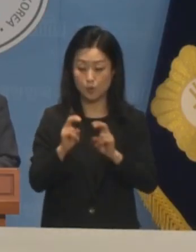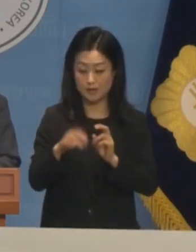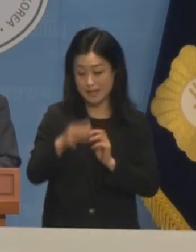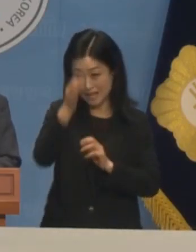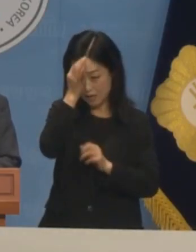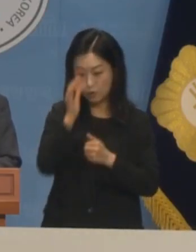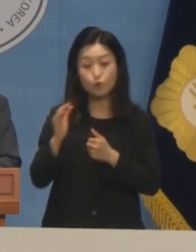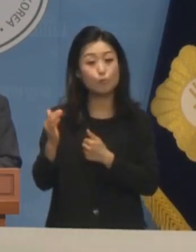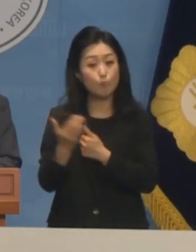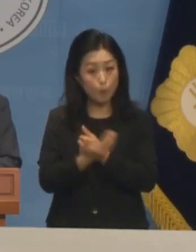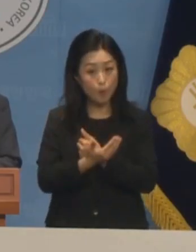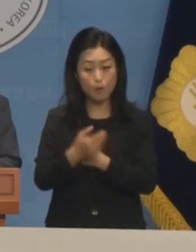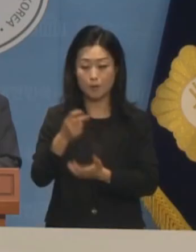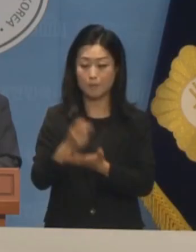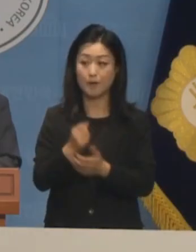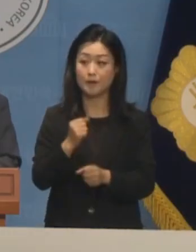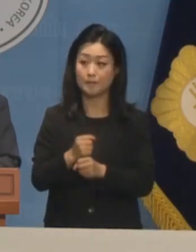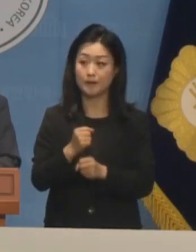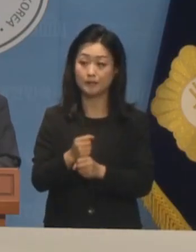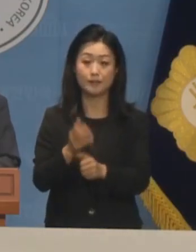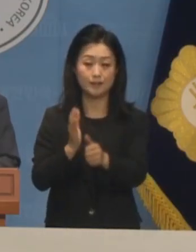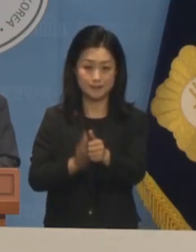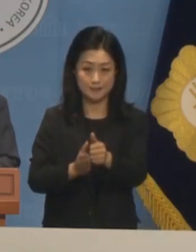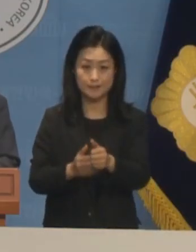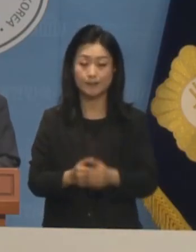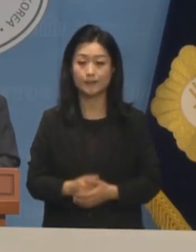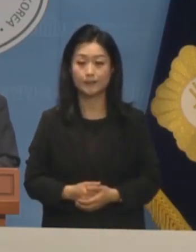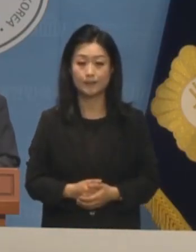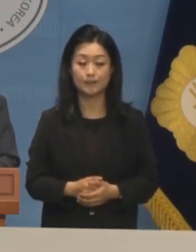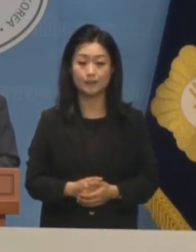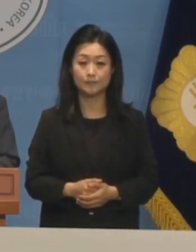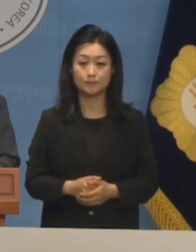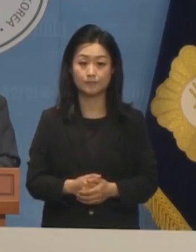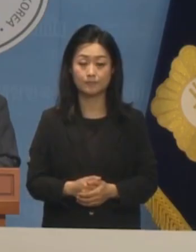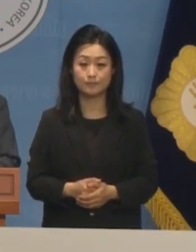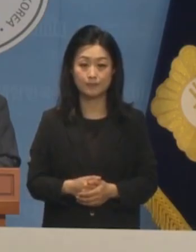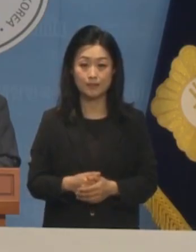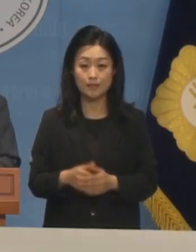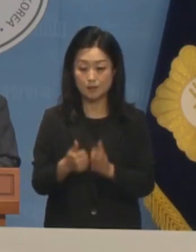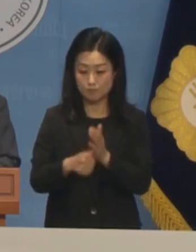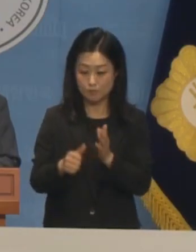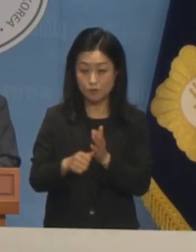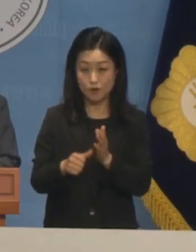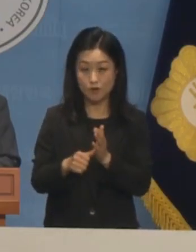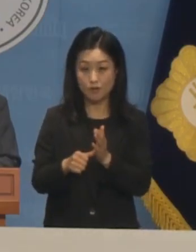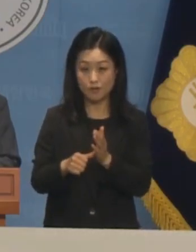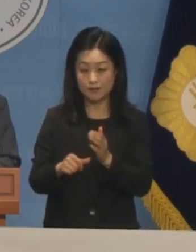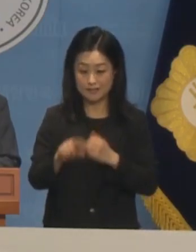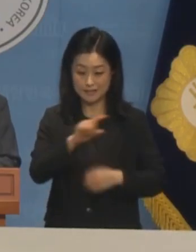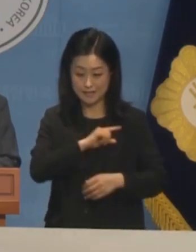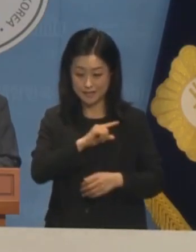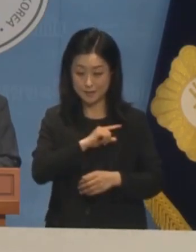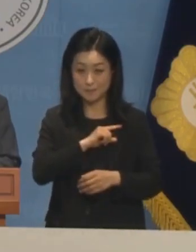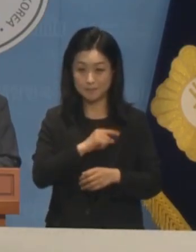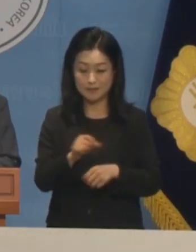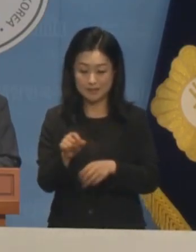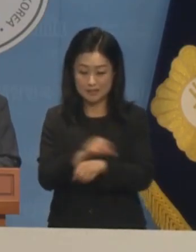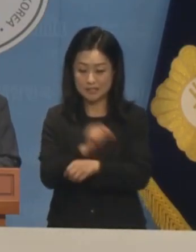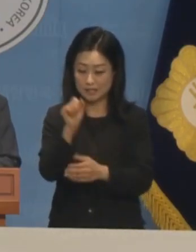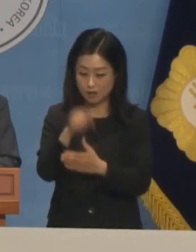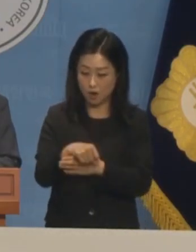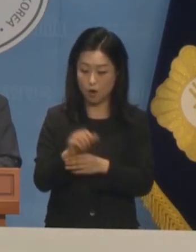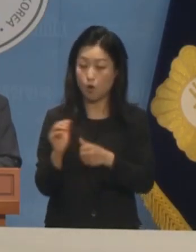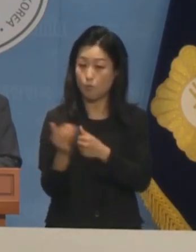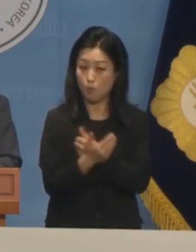보호를 강화하는 제도적 장치 마련이 시급하다. 특허 및 상표권 제도를 개선하여 중소기업의 상표나 특허가 잘 보호될 수